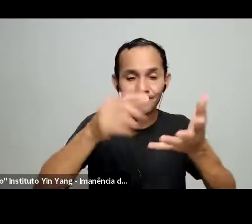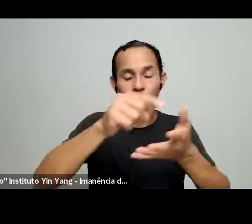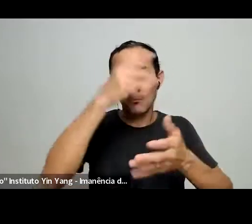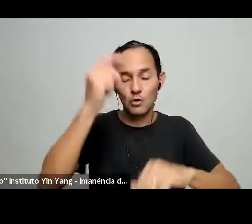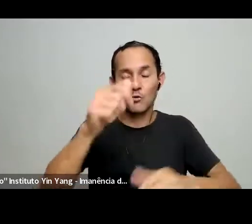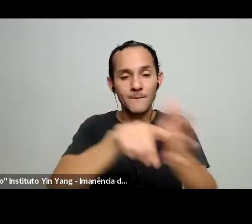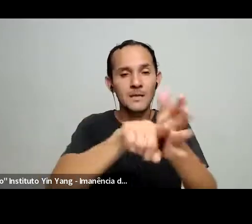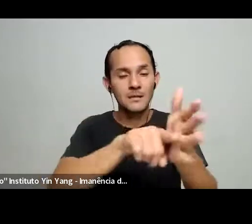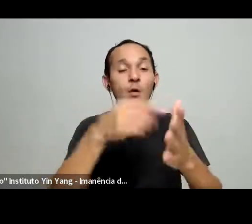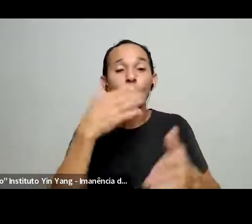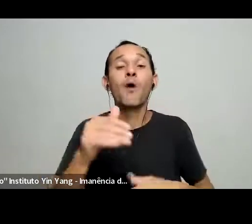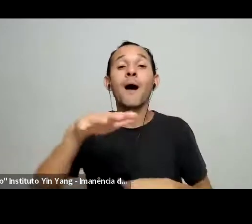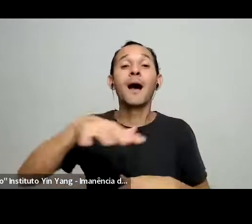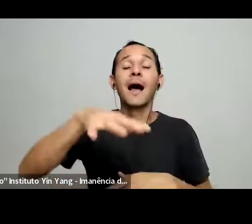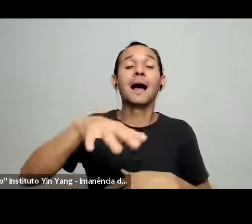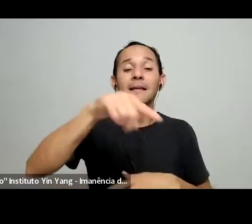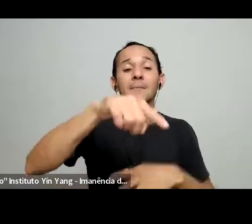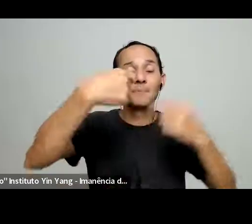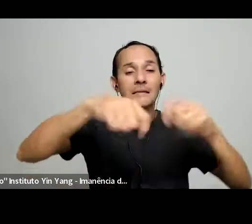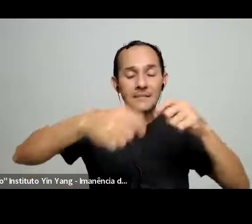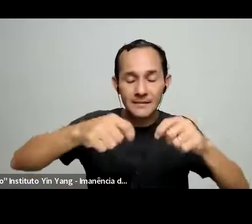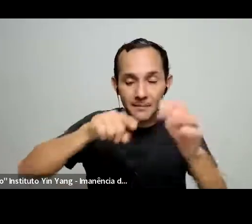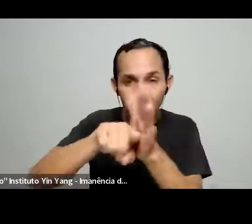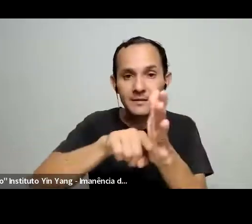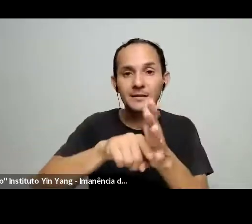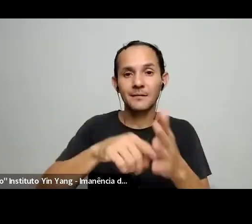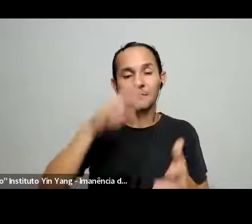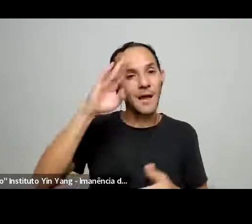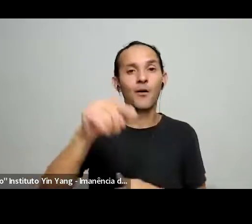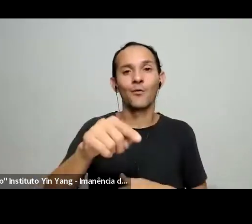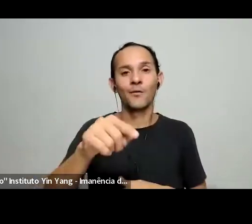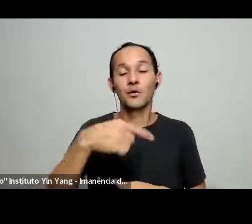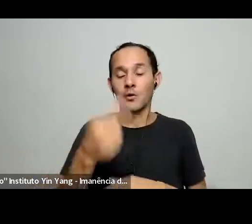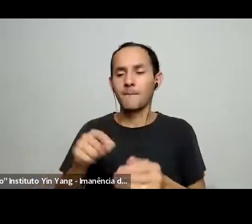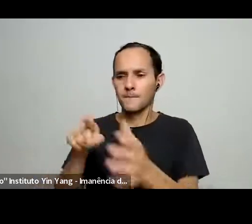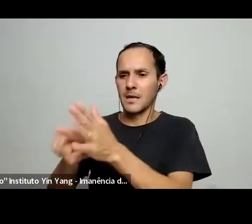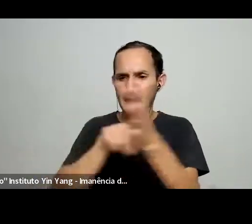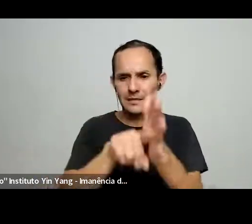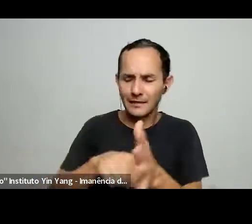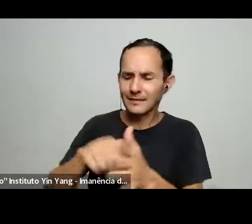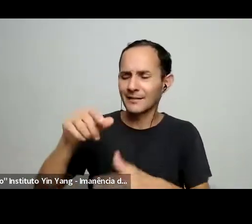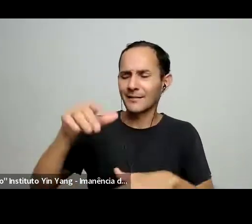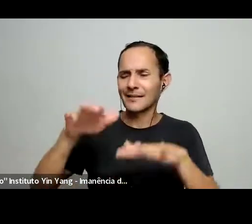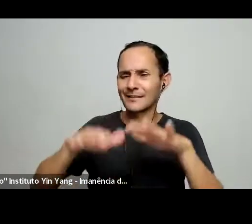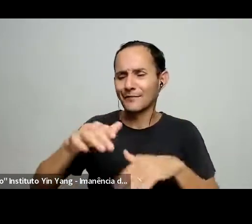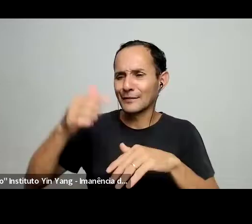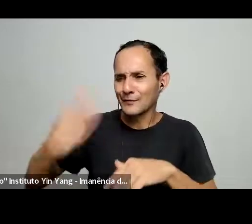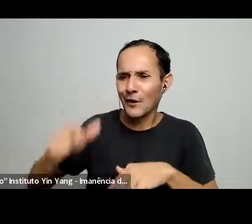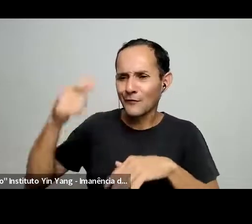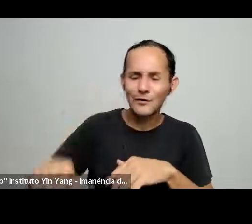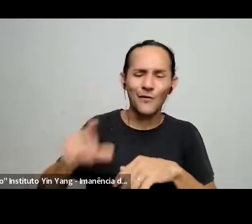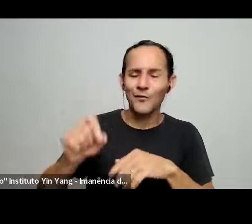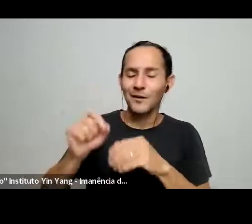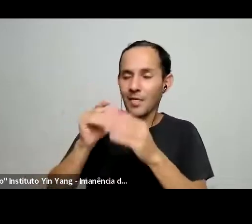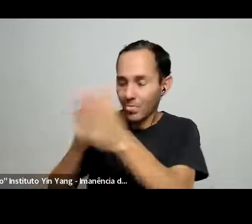áreas prioritárias, né? Às vezes a gente faz pesquisas repetidas ou pesquisas em direções que não são tão